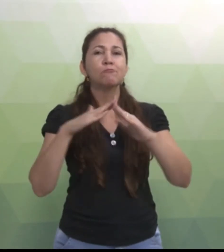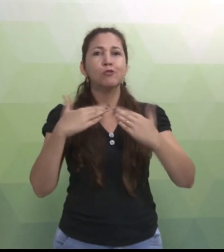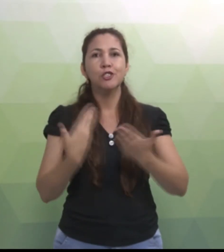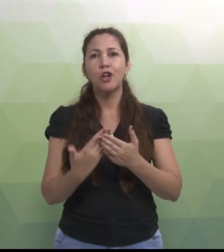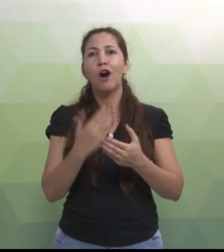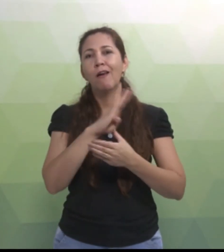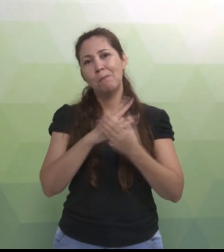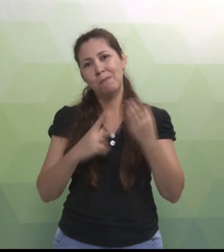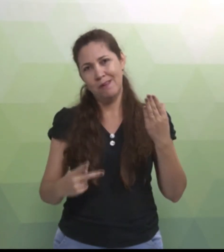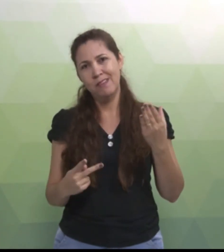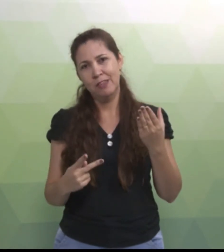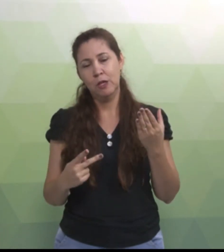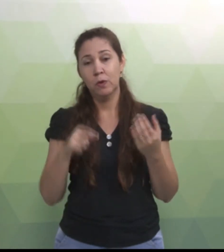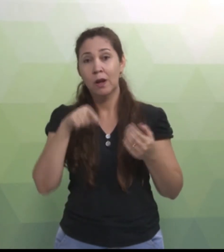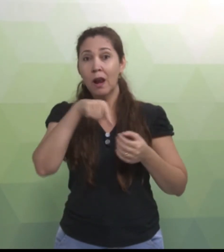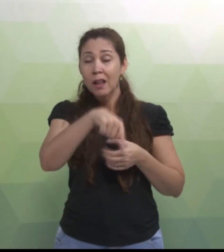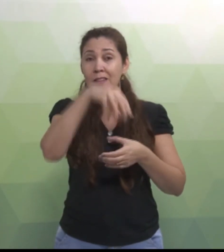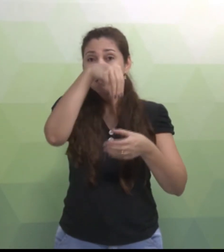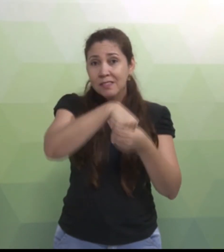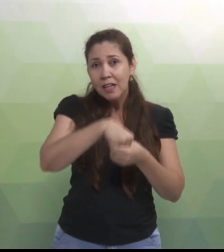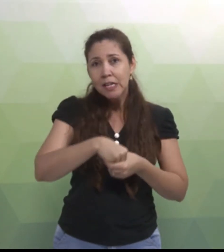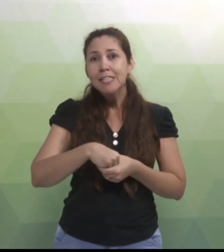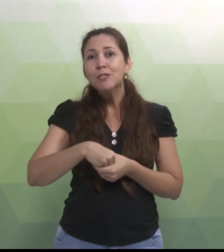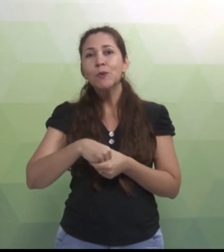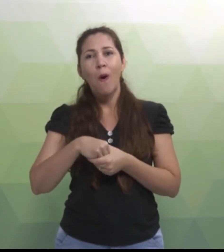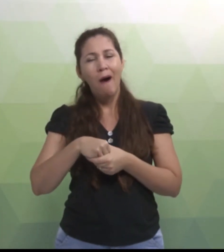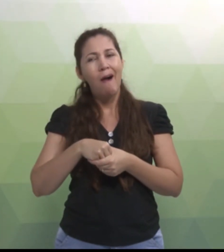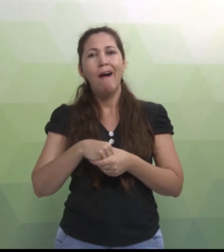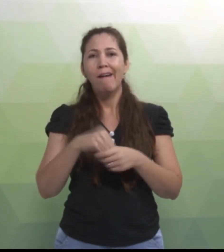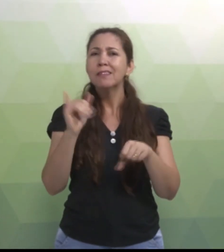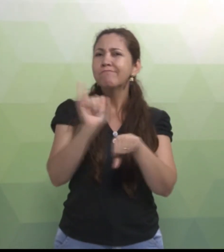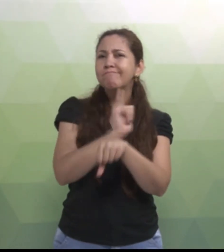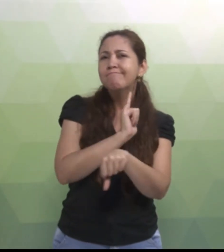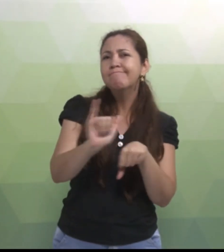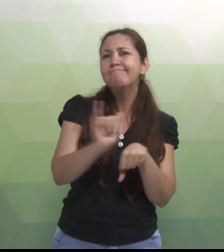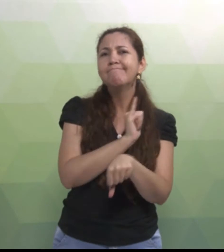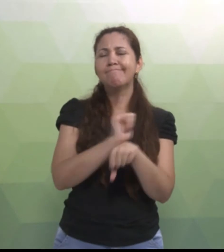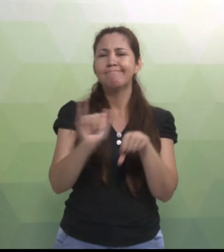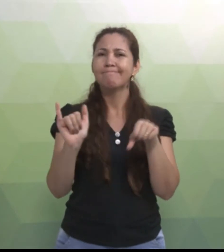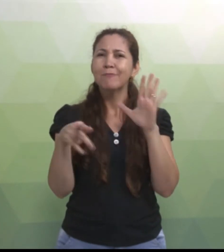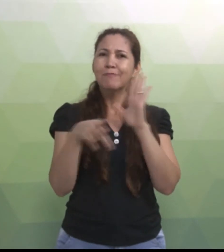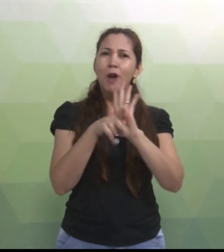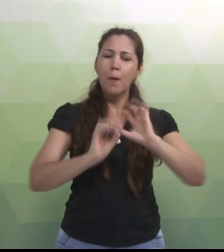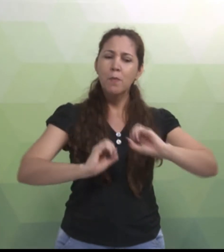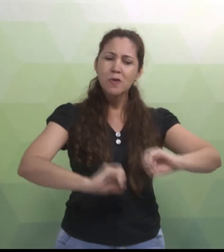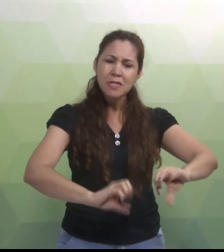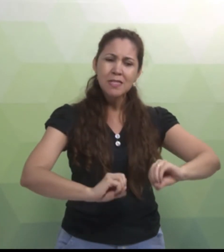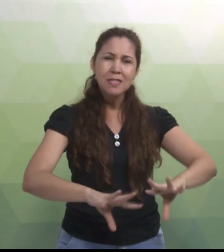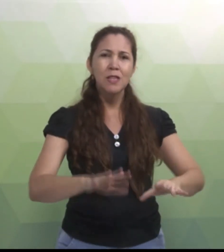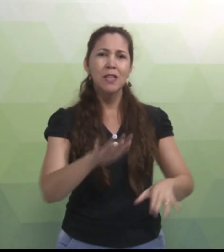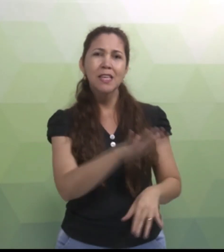que fundaram a escola bilíngue, com estratégias próprias de ensino para crianças